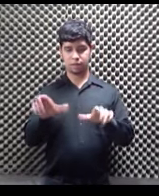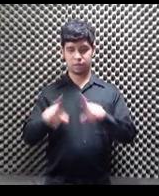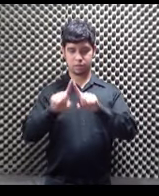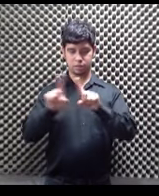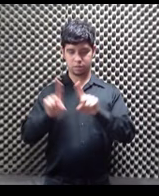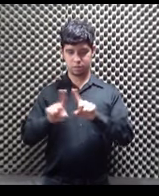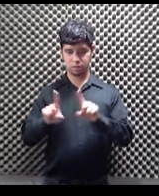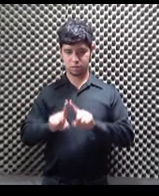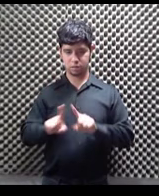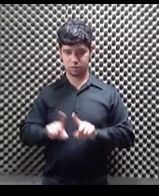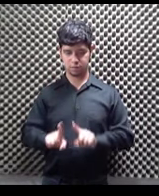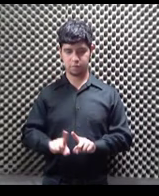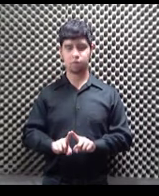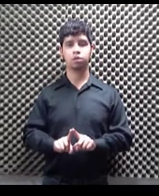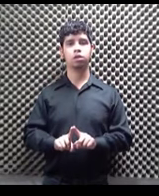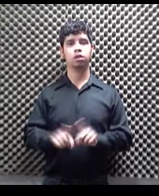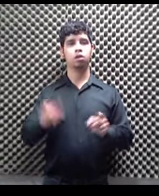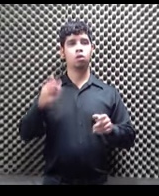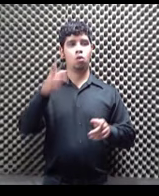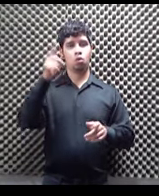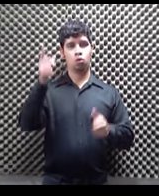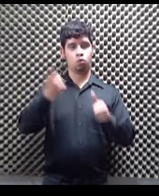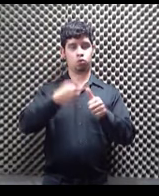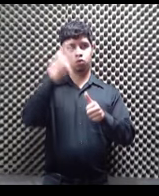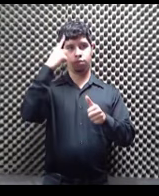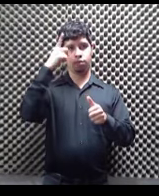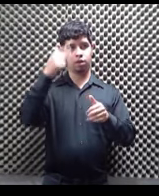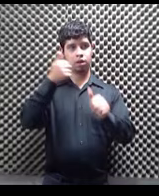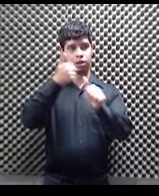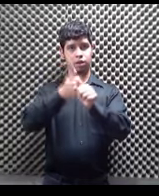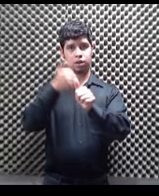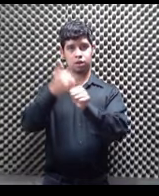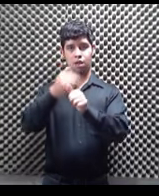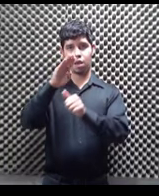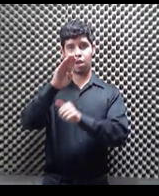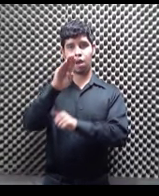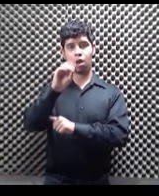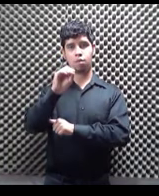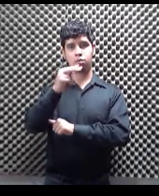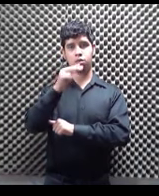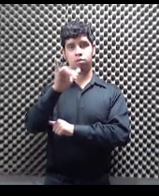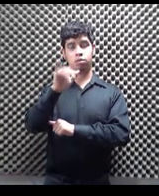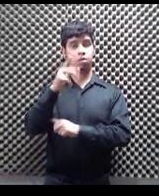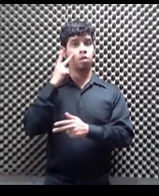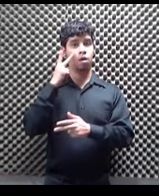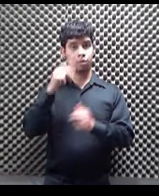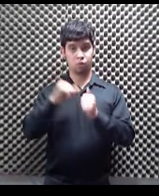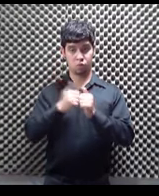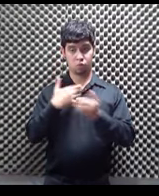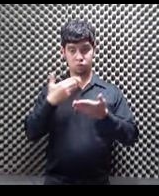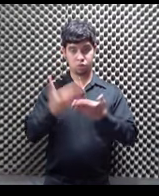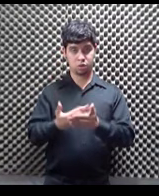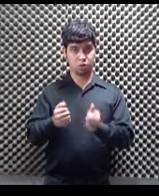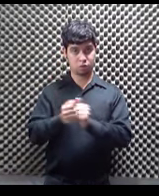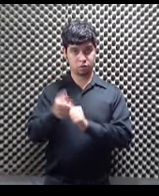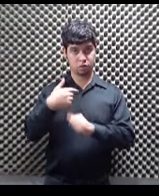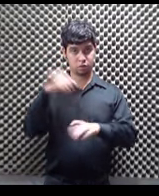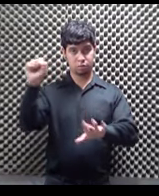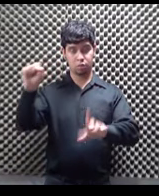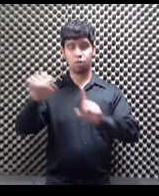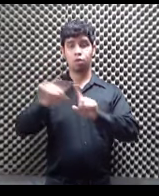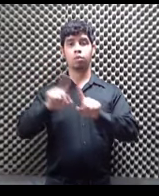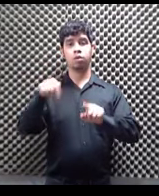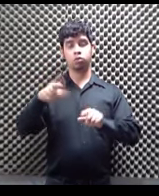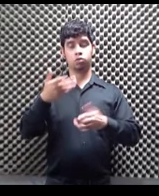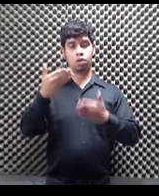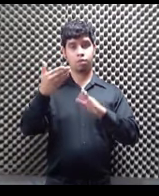instrumentos, uno para cada bohemia o para cada encuentro allí en la fundación. Así es que vamos a ver con lo que viene este sábado. Pero bueno,